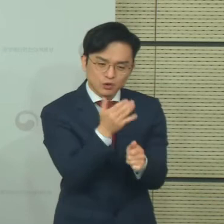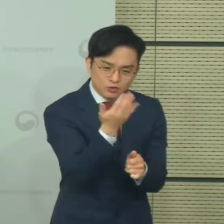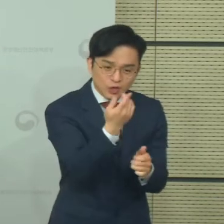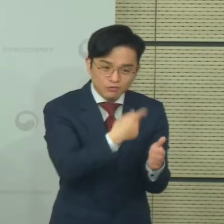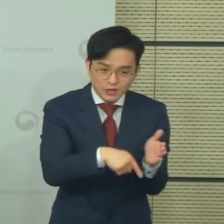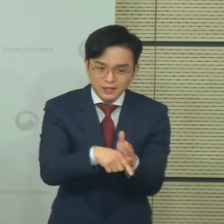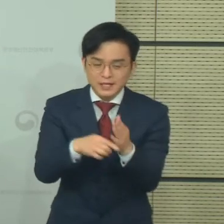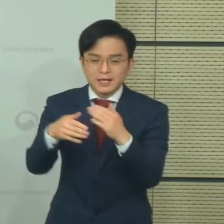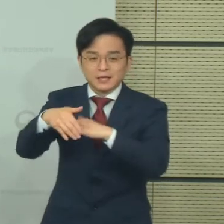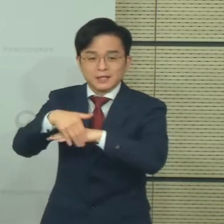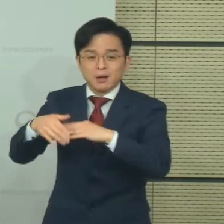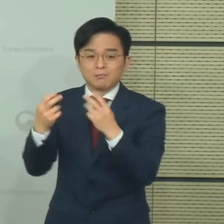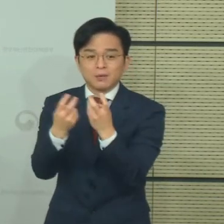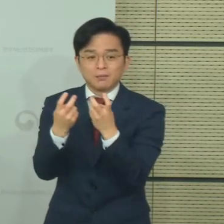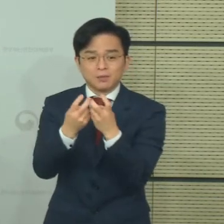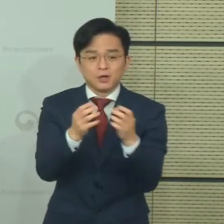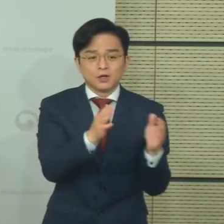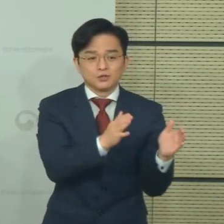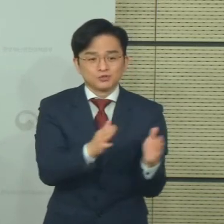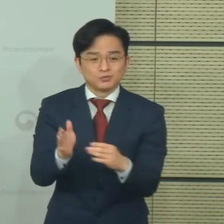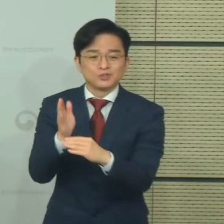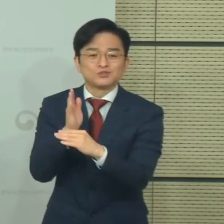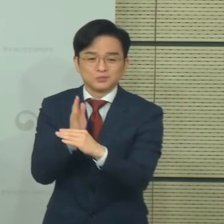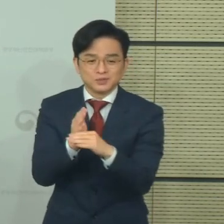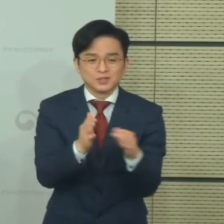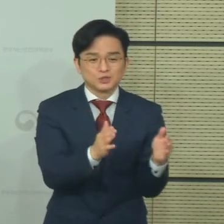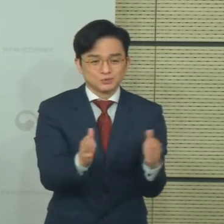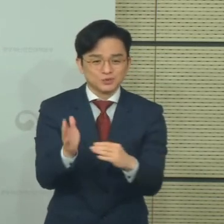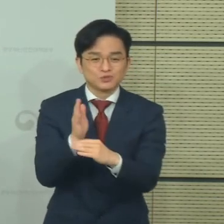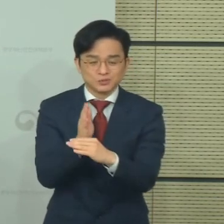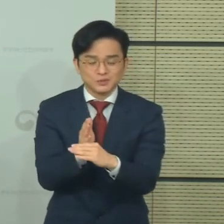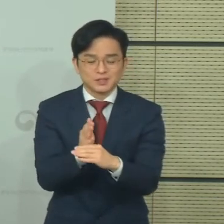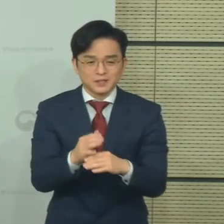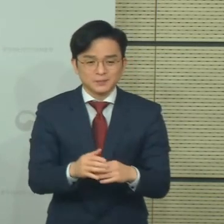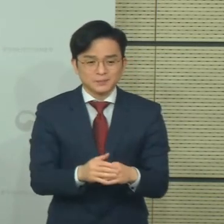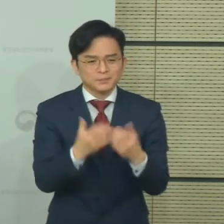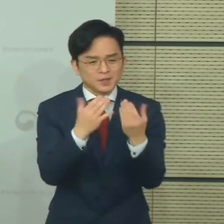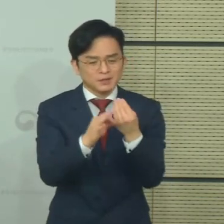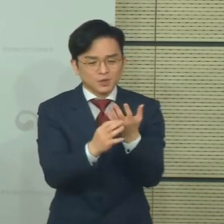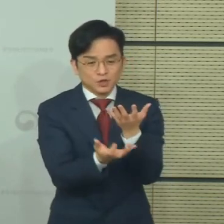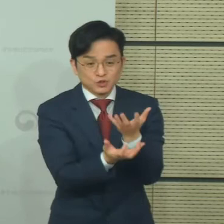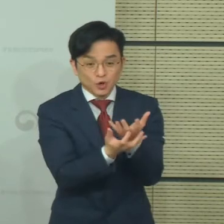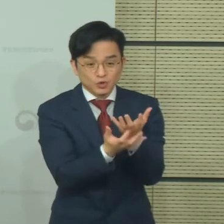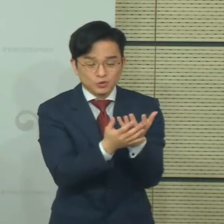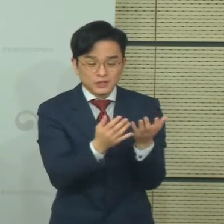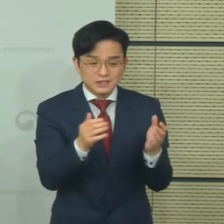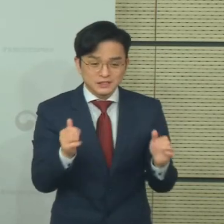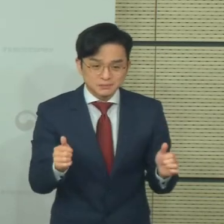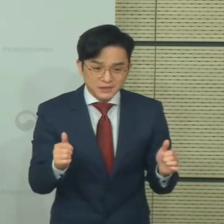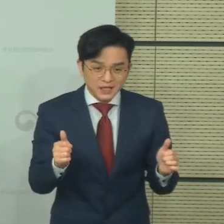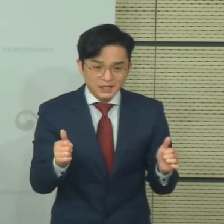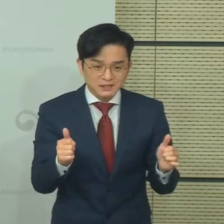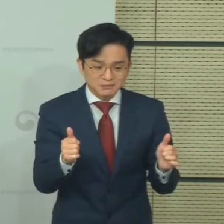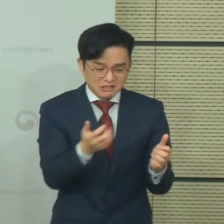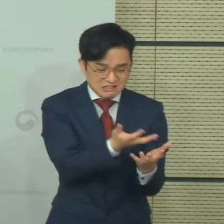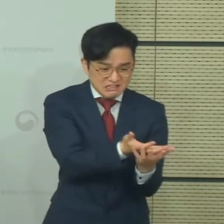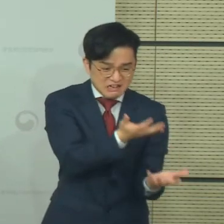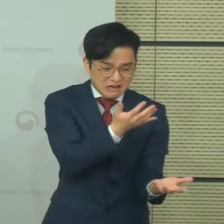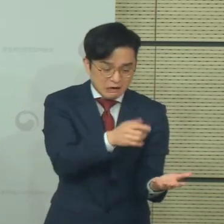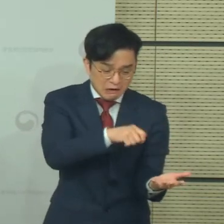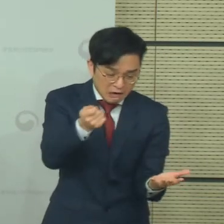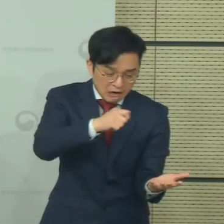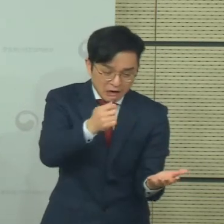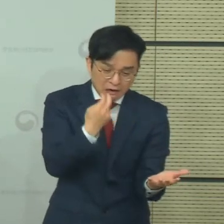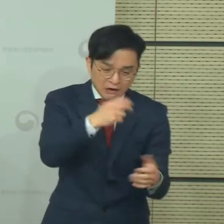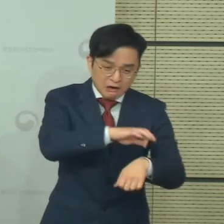여러 가지 인력 투입 등을 통해서 신보에서 여러 가지 어떤 서류 검증이라든지 이런 부분들이 보다 이제 신속하게 이루어질 수